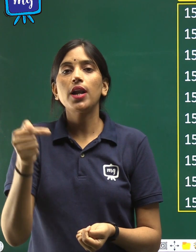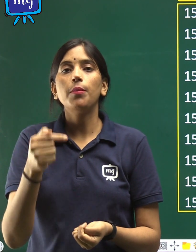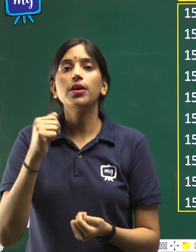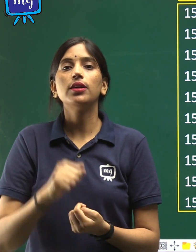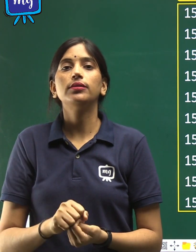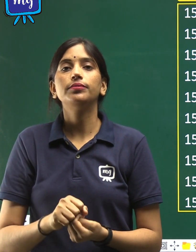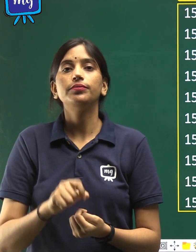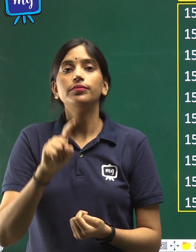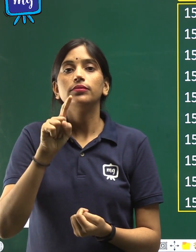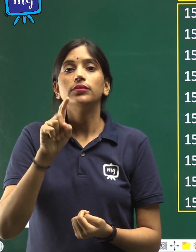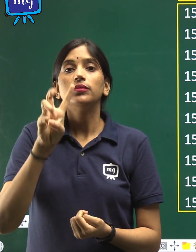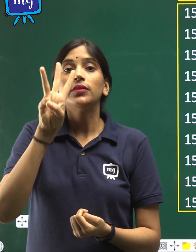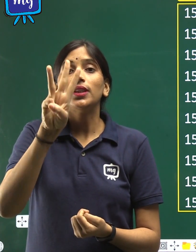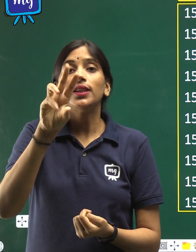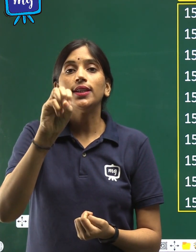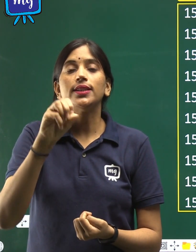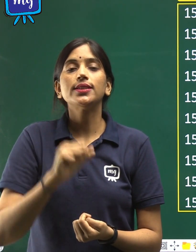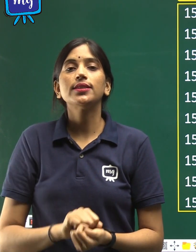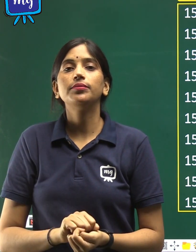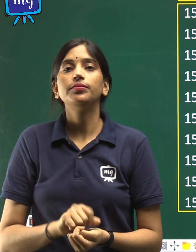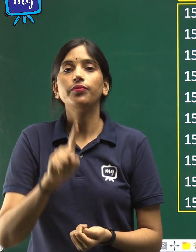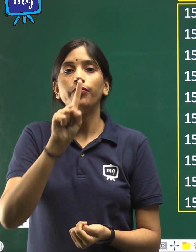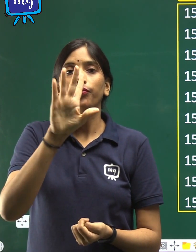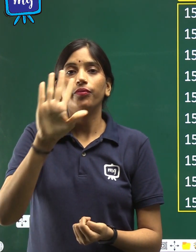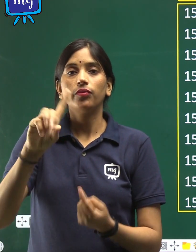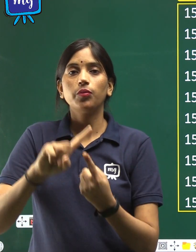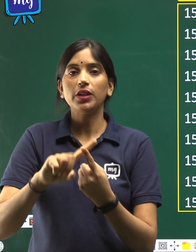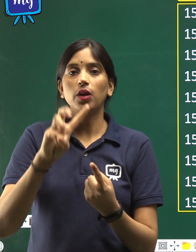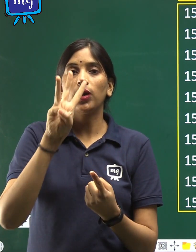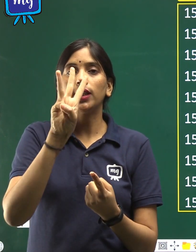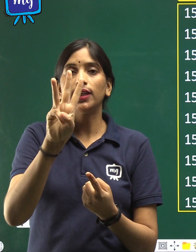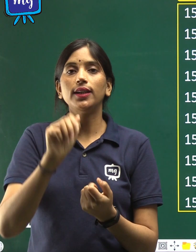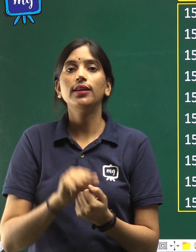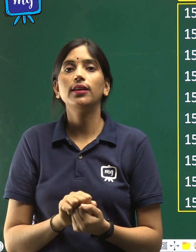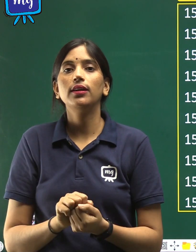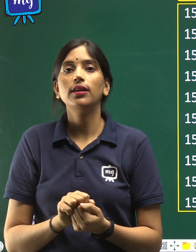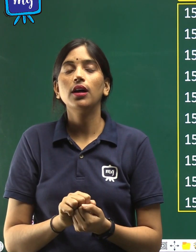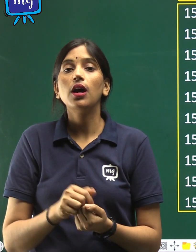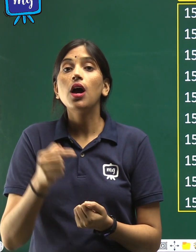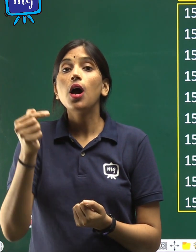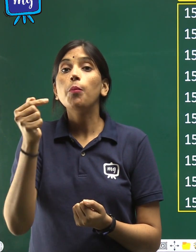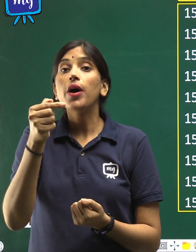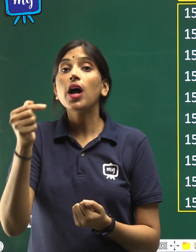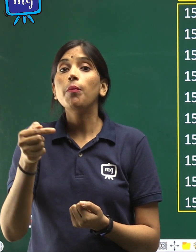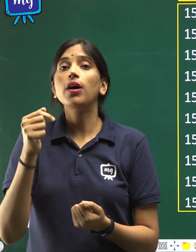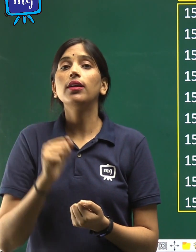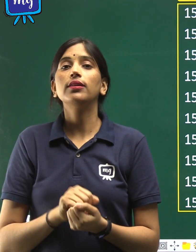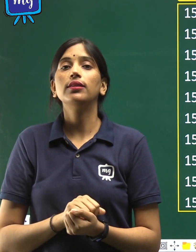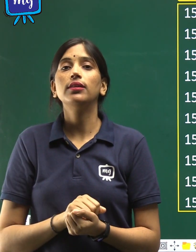बराबर 30। 15 गुणा 3 बराबर